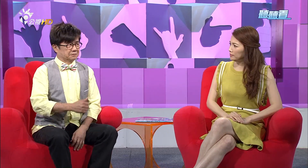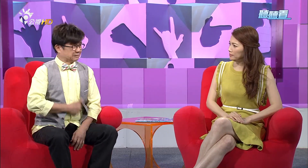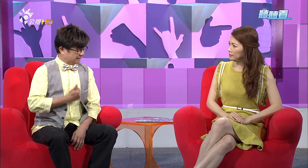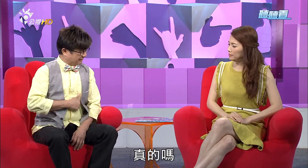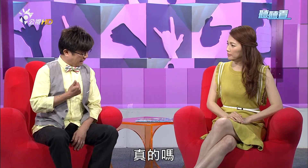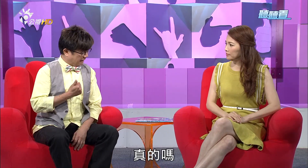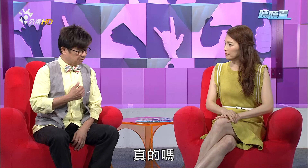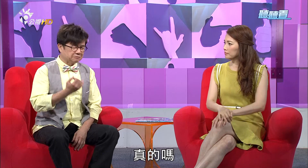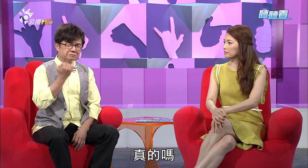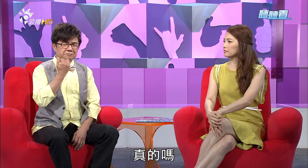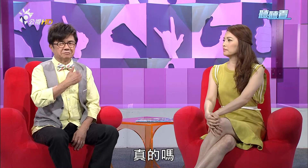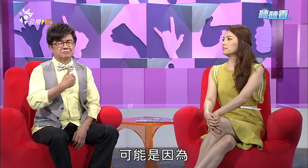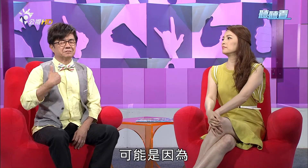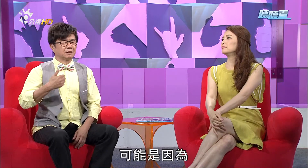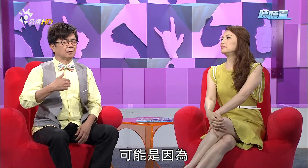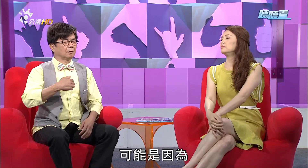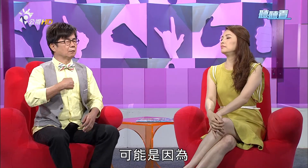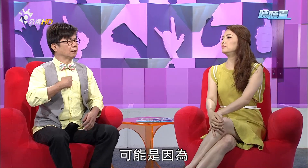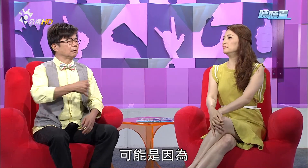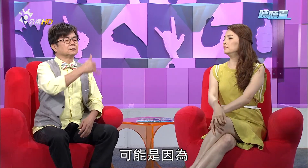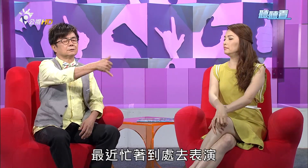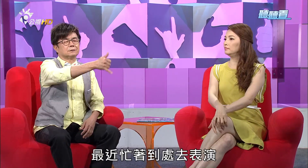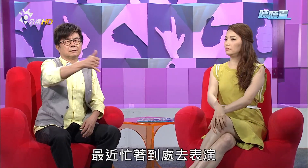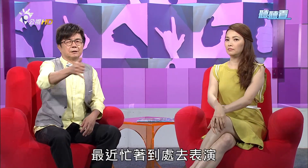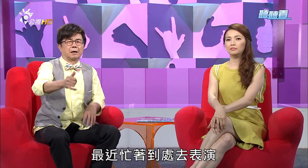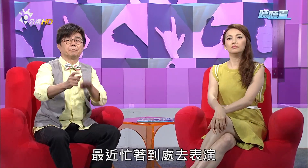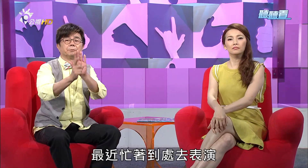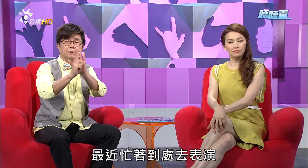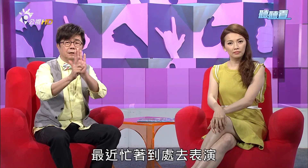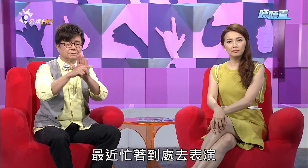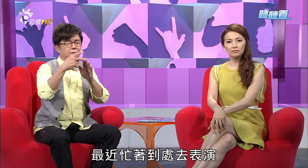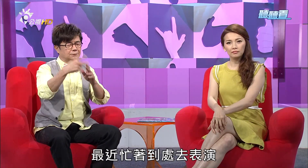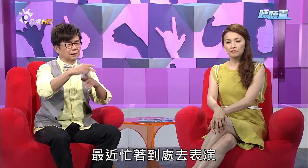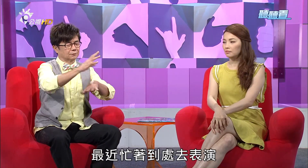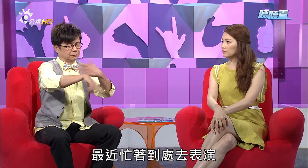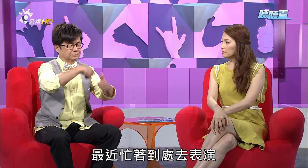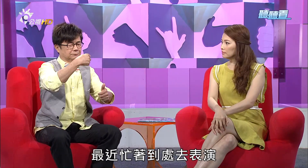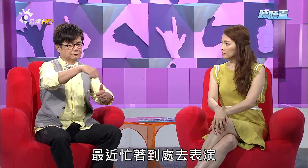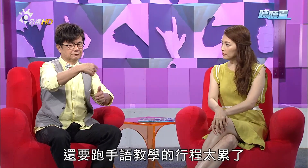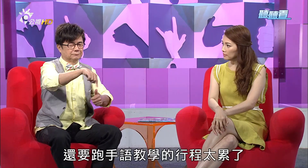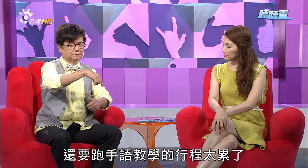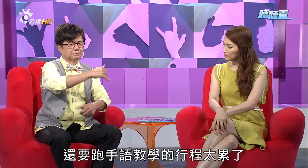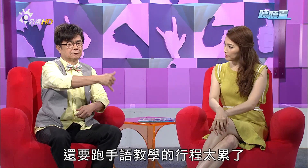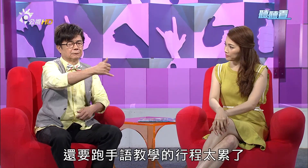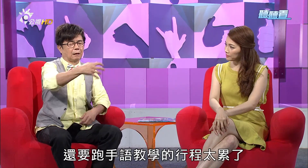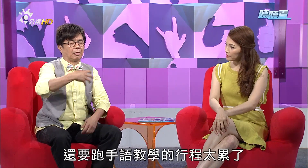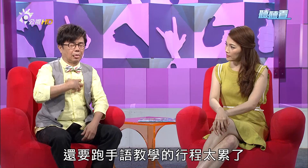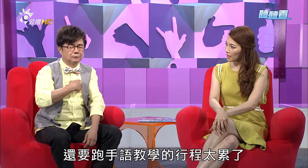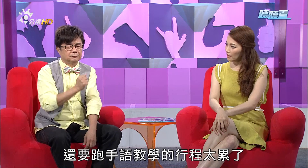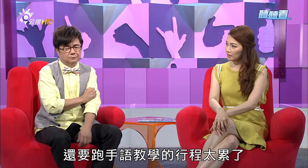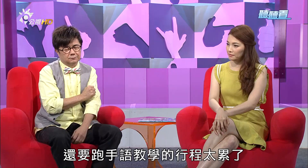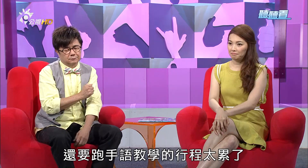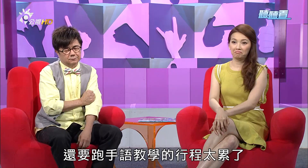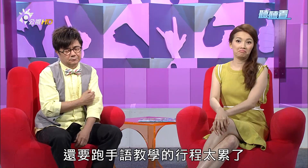哎，真的吗？可能啊，是因为最近忙着到处去表演，还要跑手语教学的行程，太